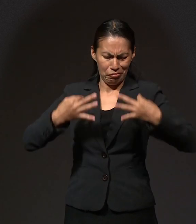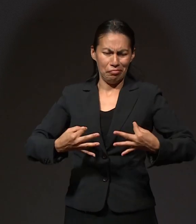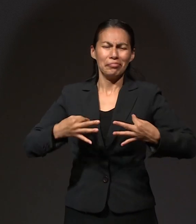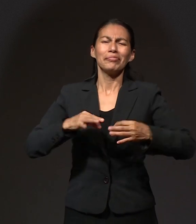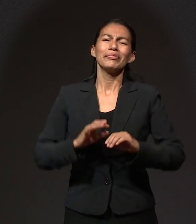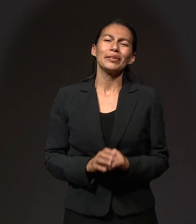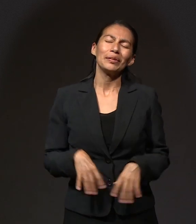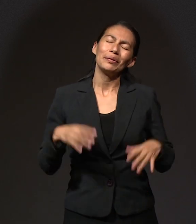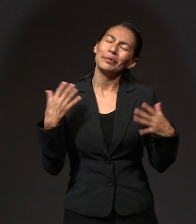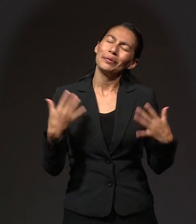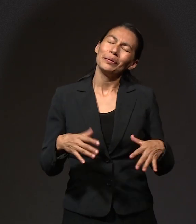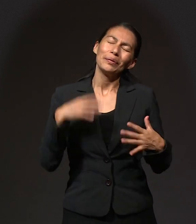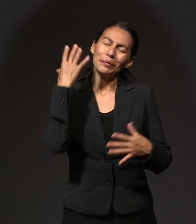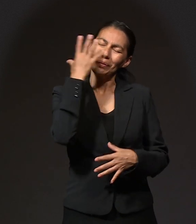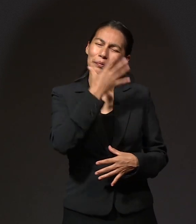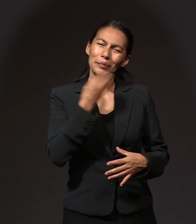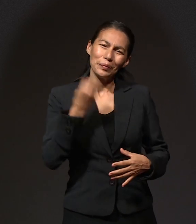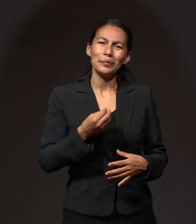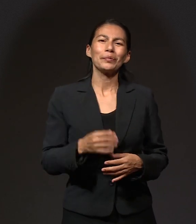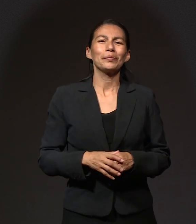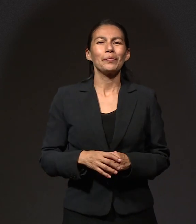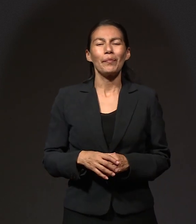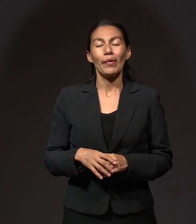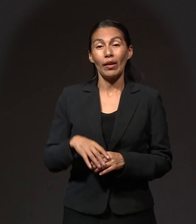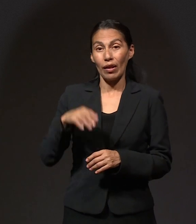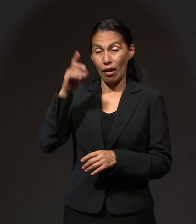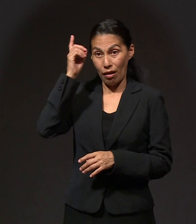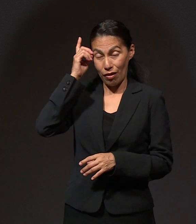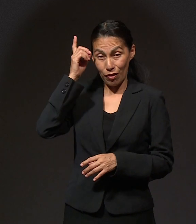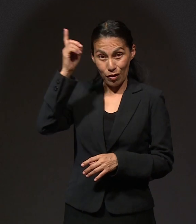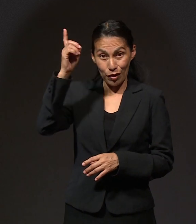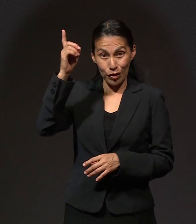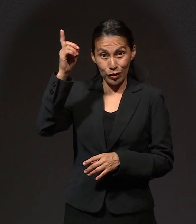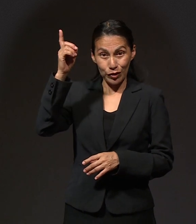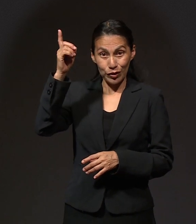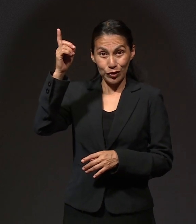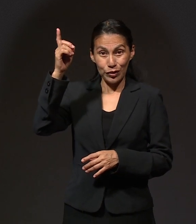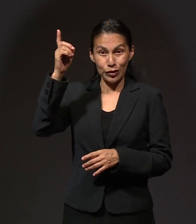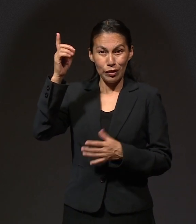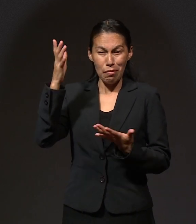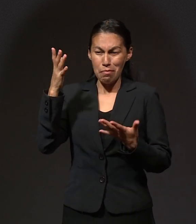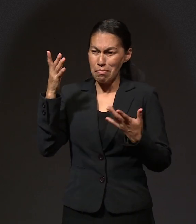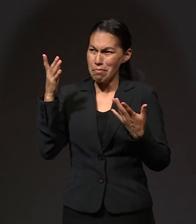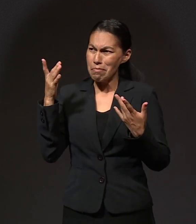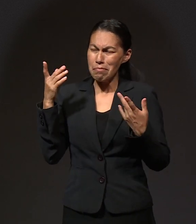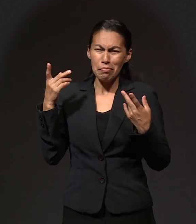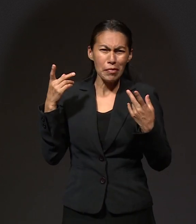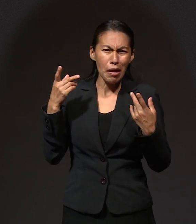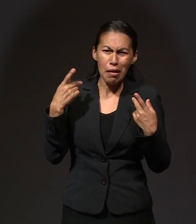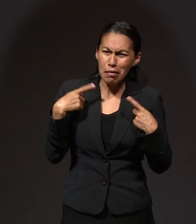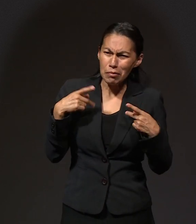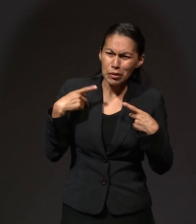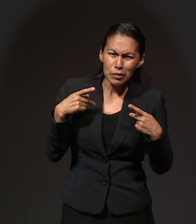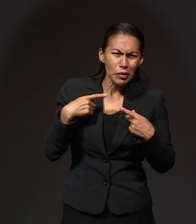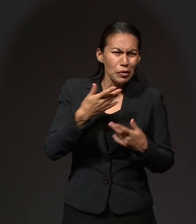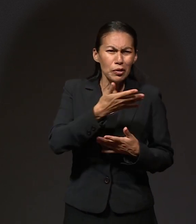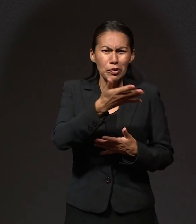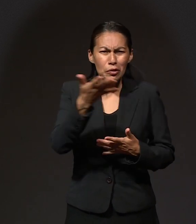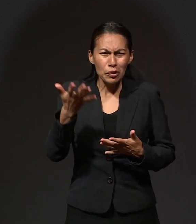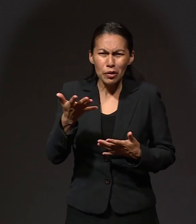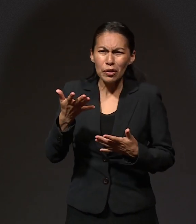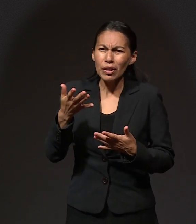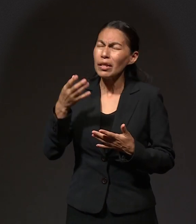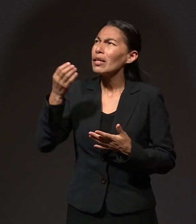vuelve maravillosa porque la presencia de Dios coloca gozo en el corazón de aquellos que lo